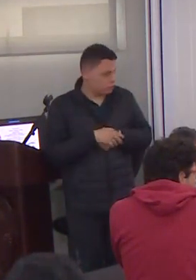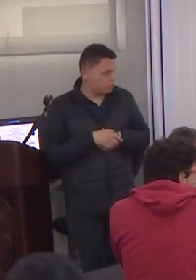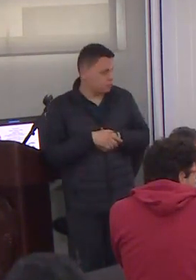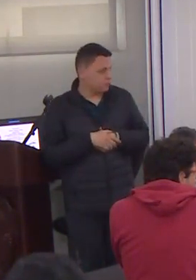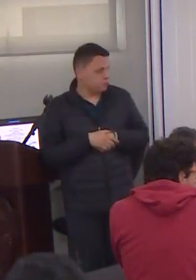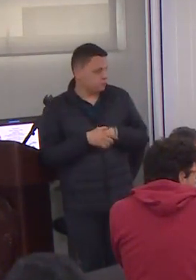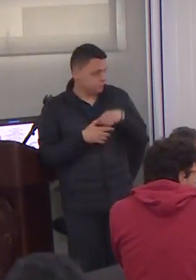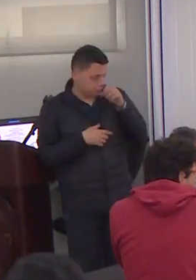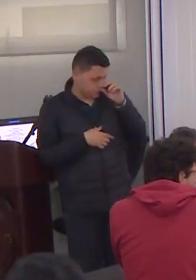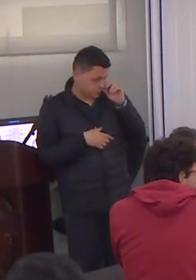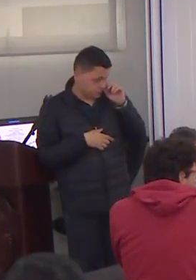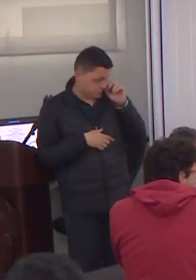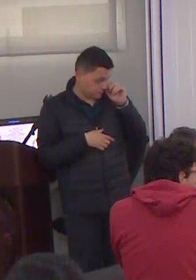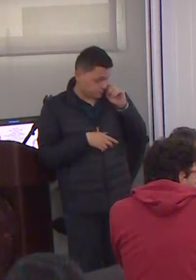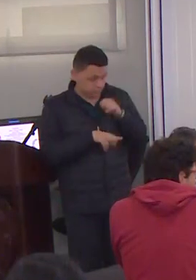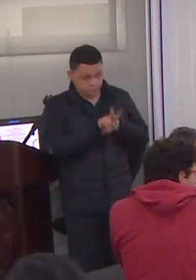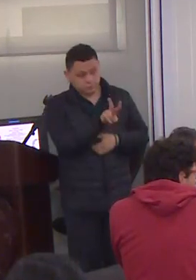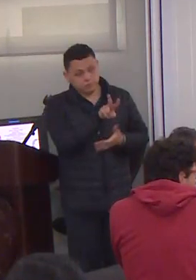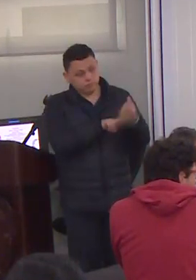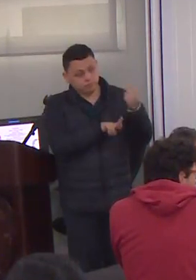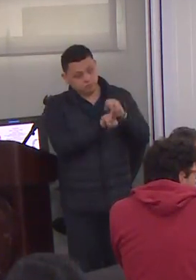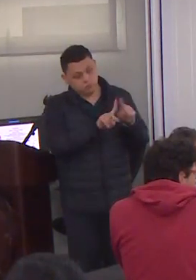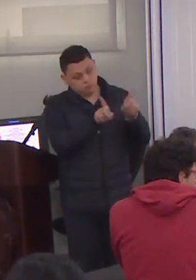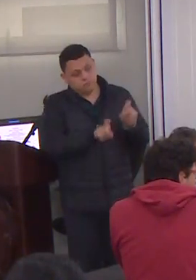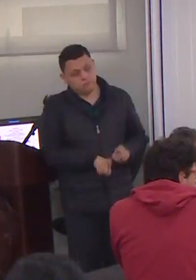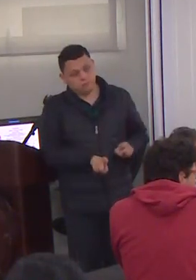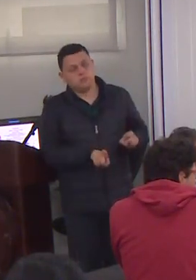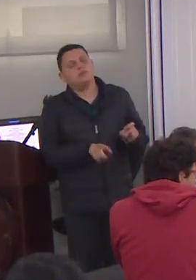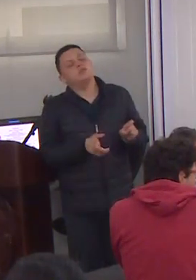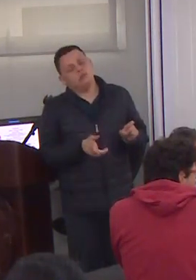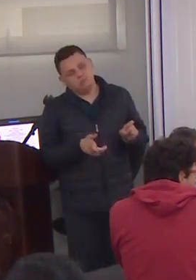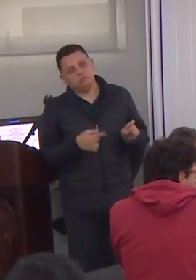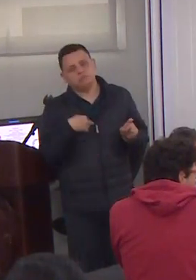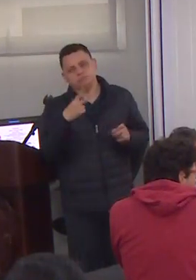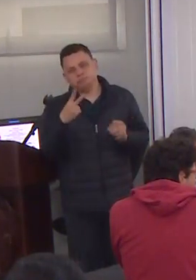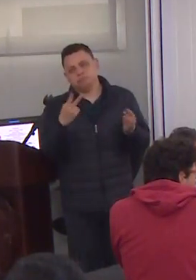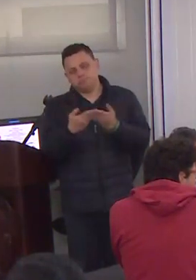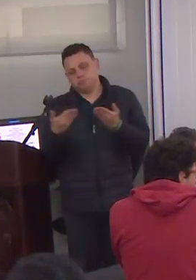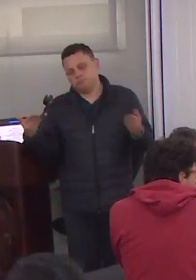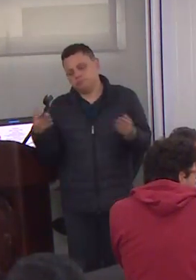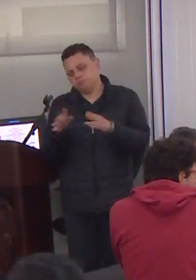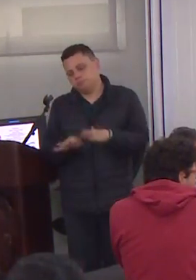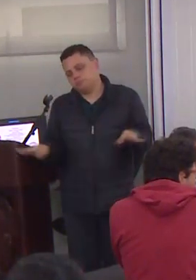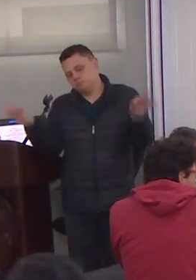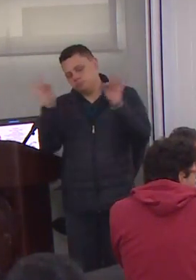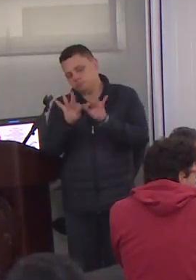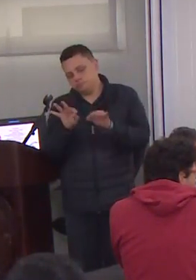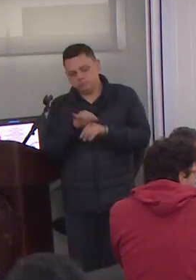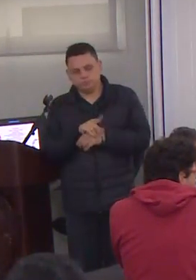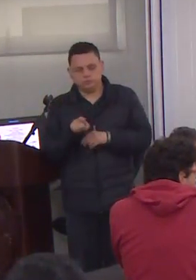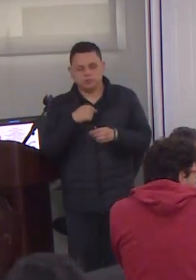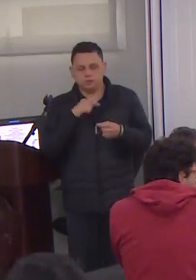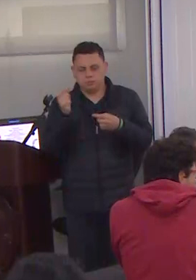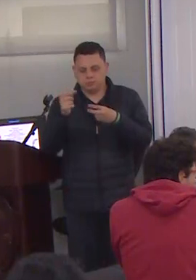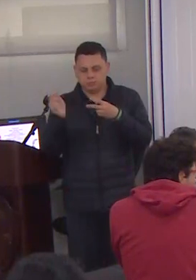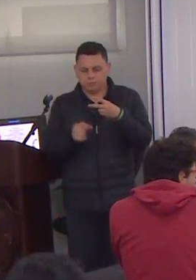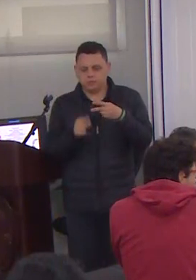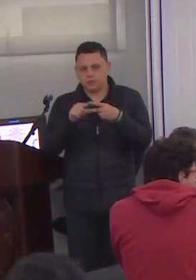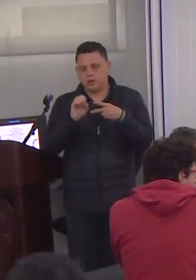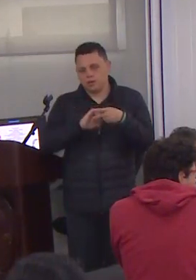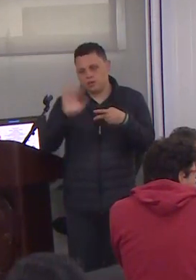con relación a las dos preguntas dos elementos que me parecen importantes precisar desde